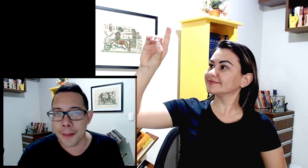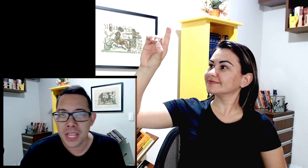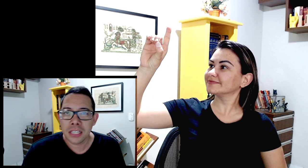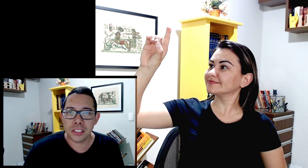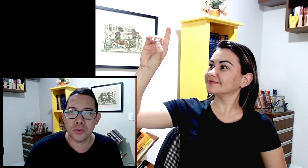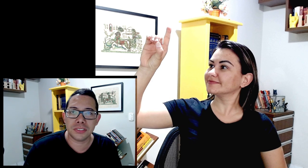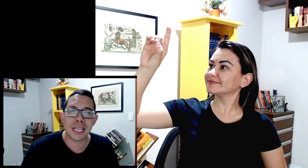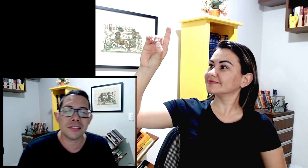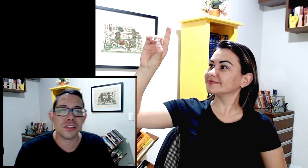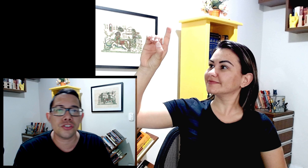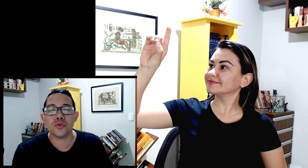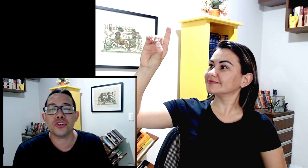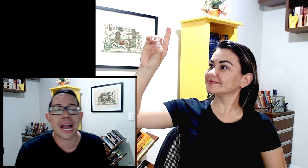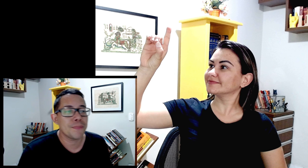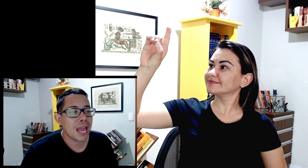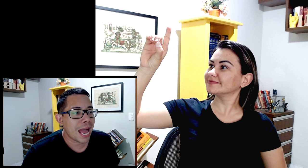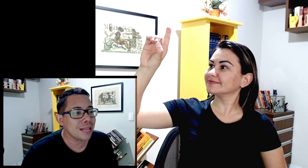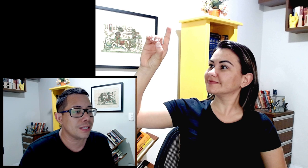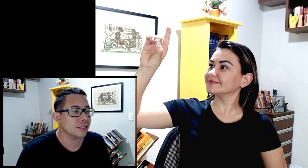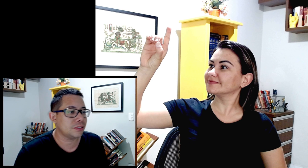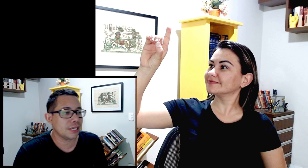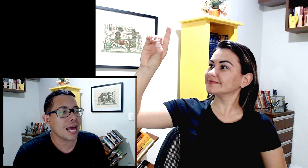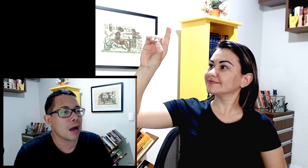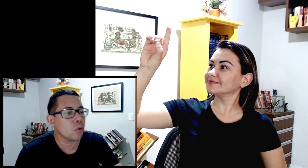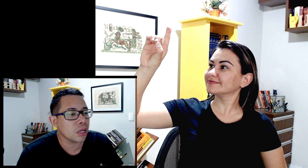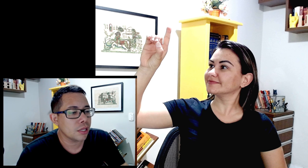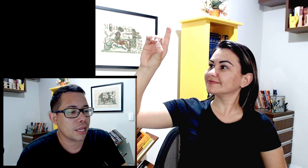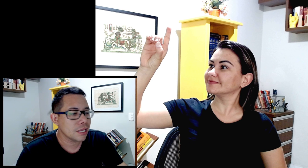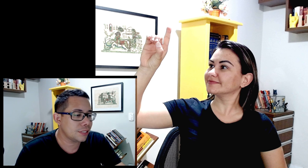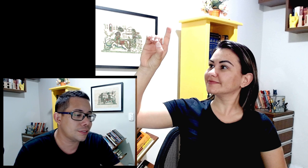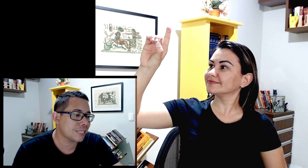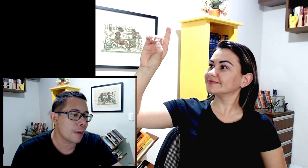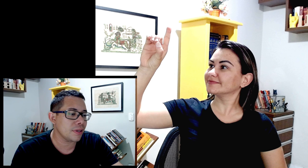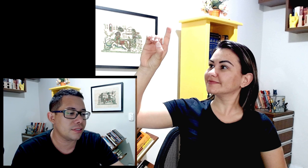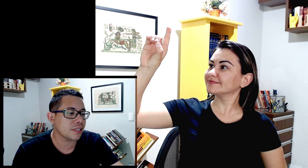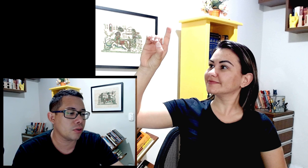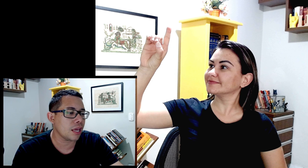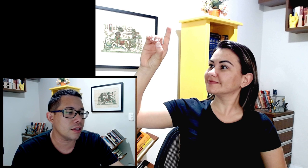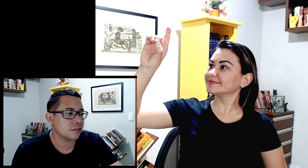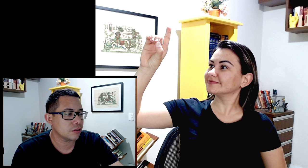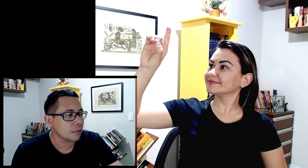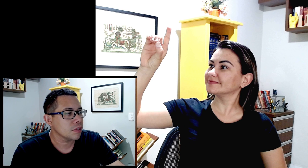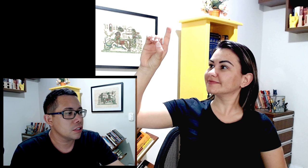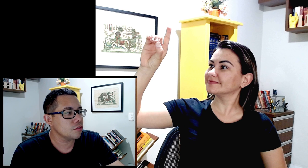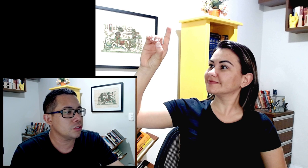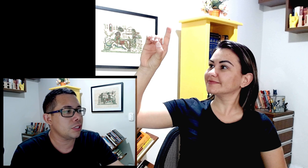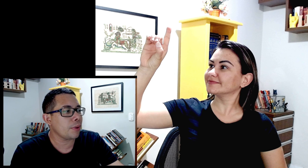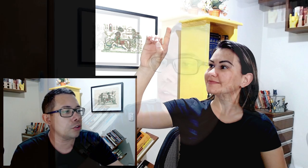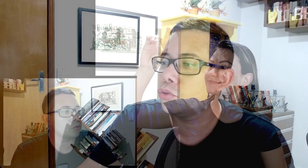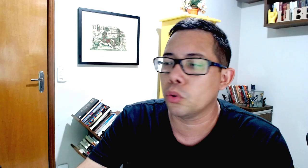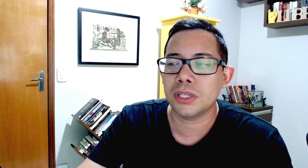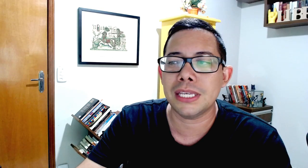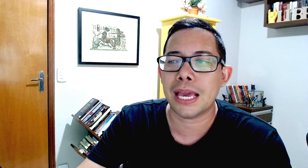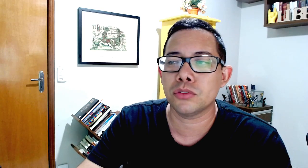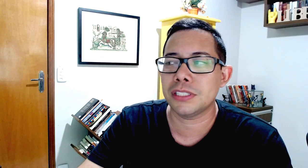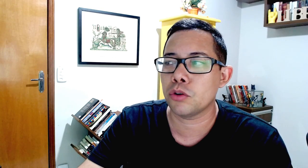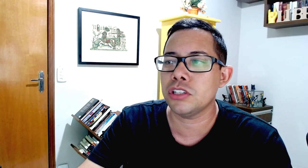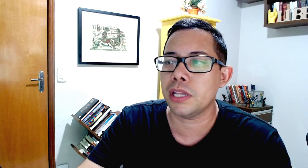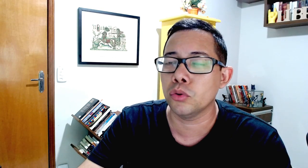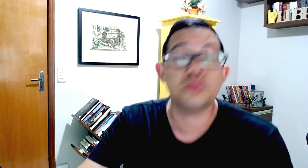se você assistiu já a terceira aula você sabe que sinal que é isso tá se você pensou aqui é um sinal de